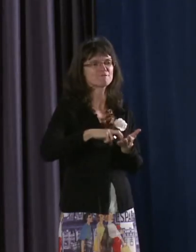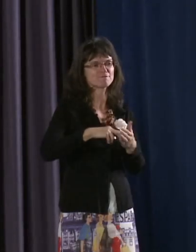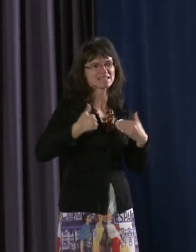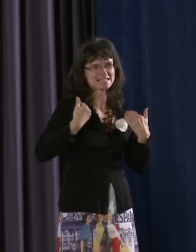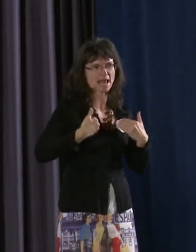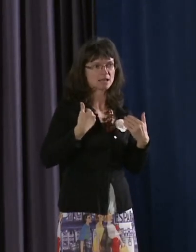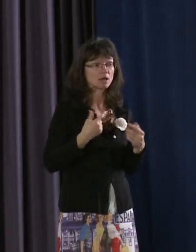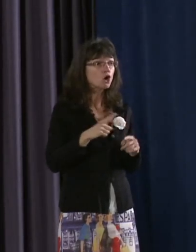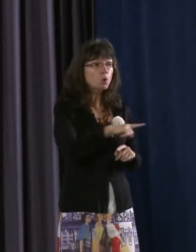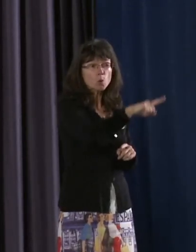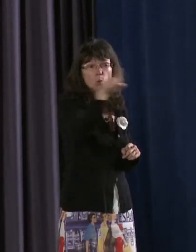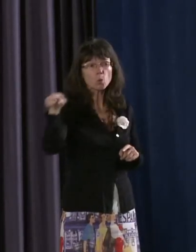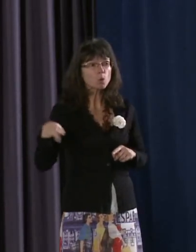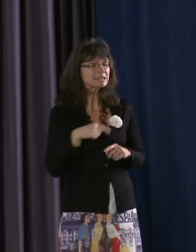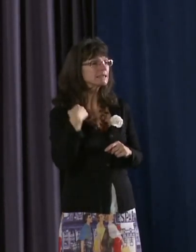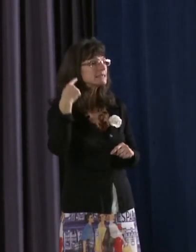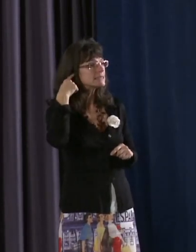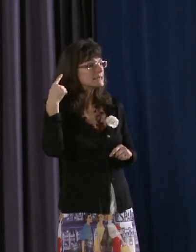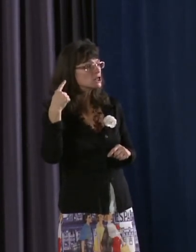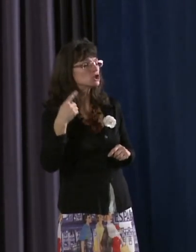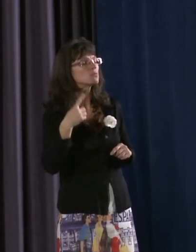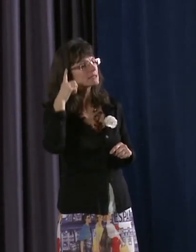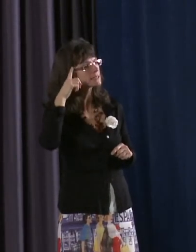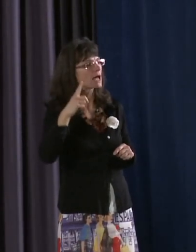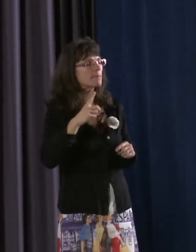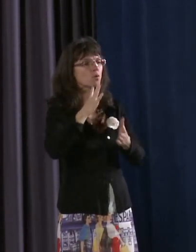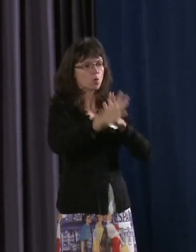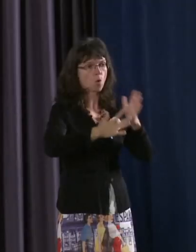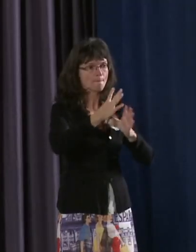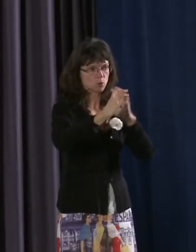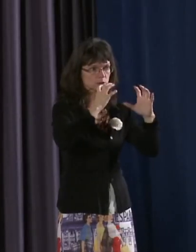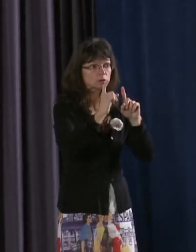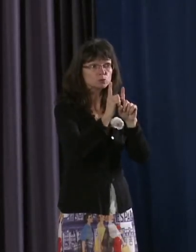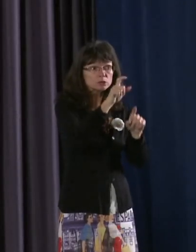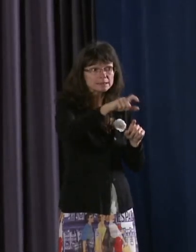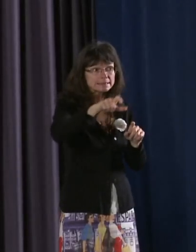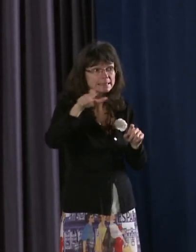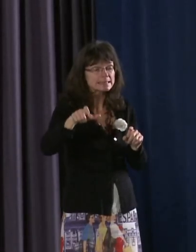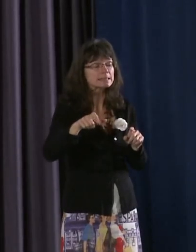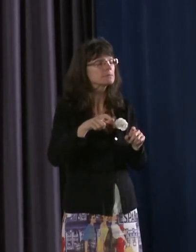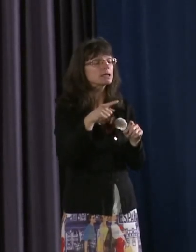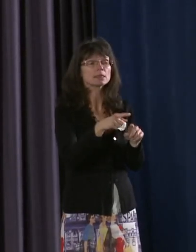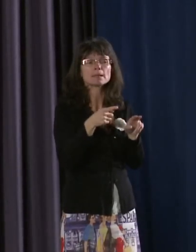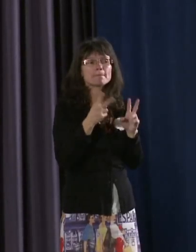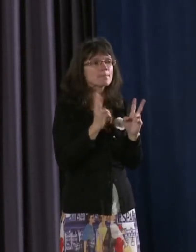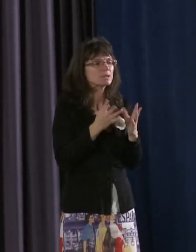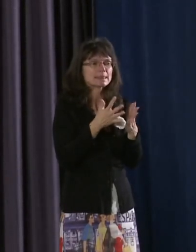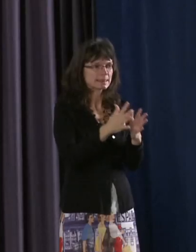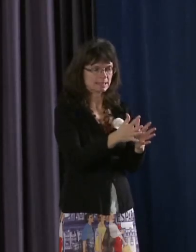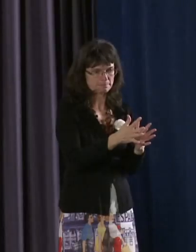ostali, vsi, ki slišimo, znamo komunicirati tudi s tistimi, ki te možnosti nimajo. Upam, da